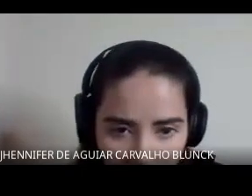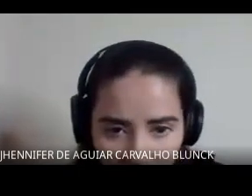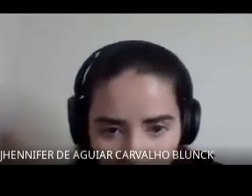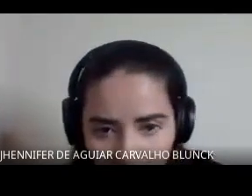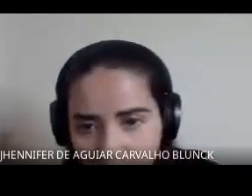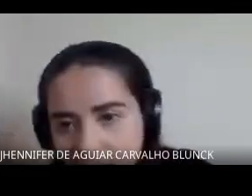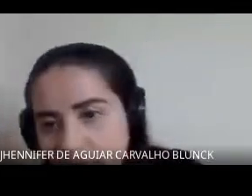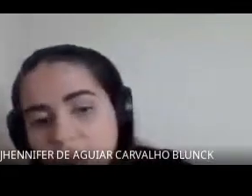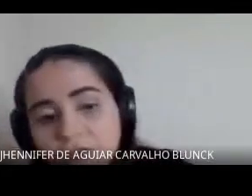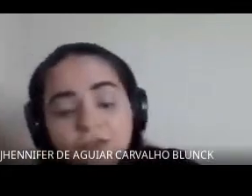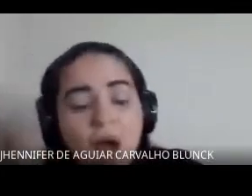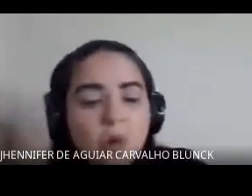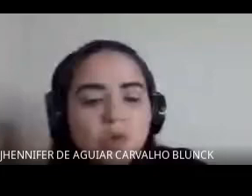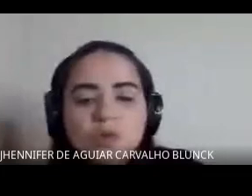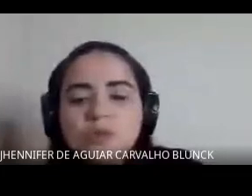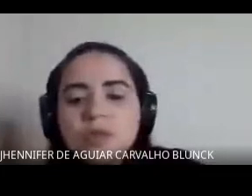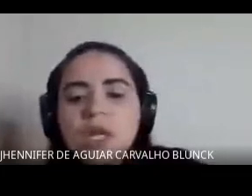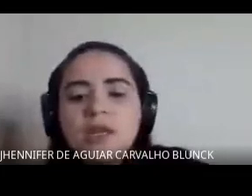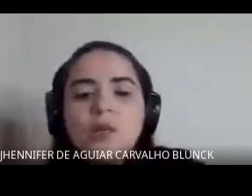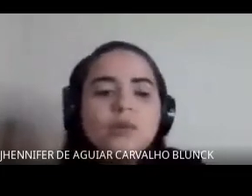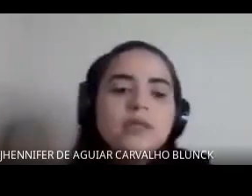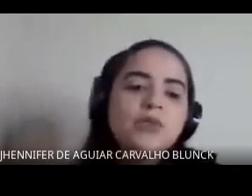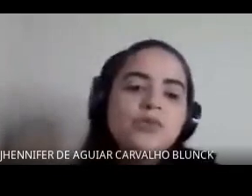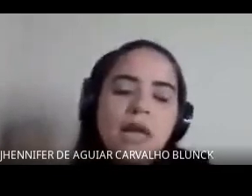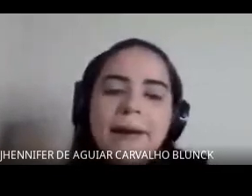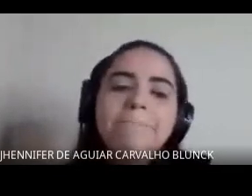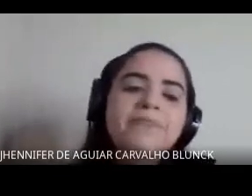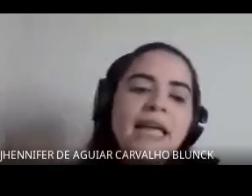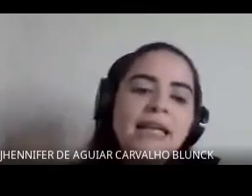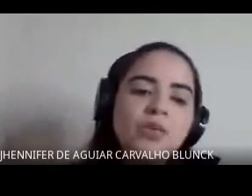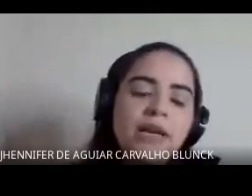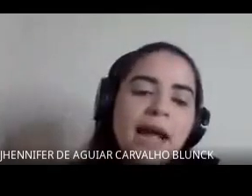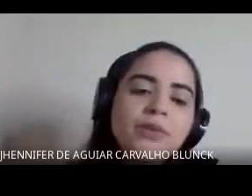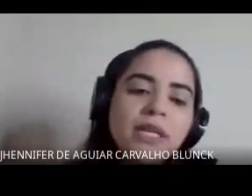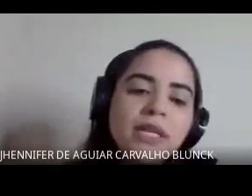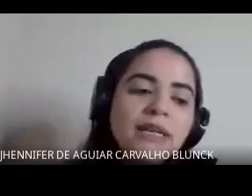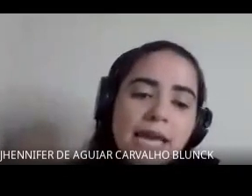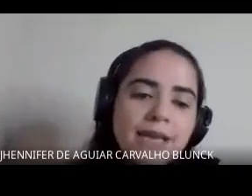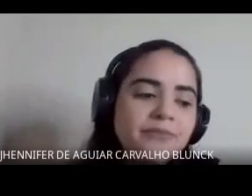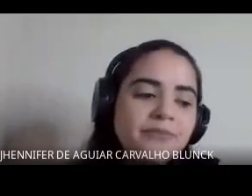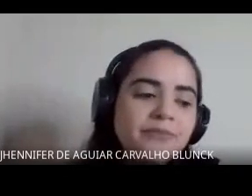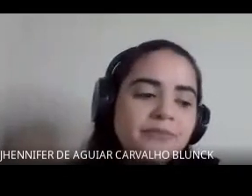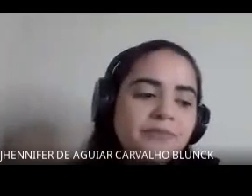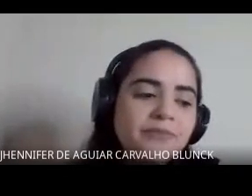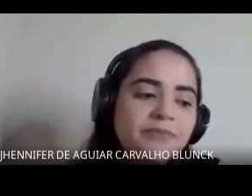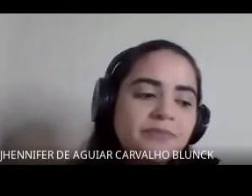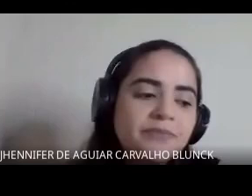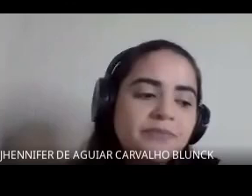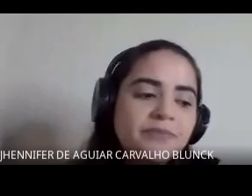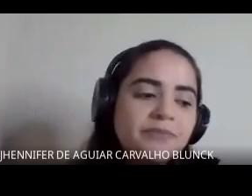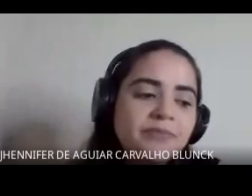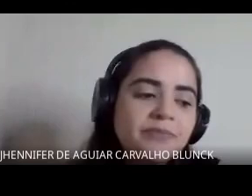número 2 aqui, ele é falso. Não consta isso no decreto e nem na lei.